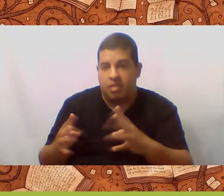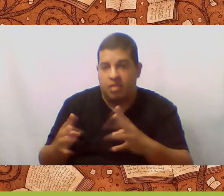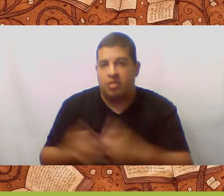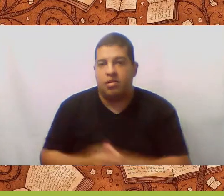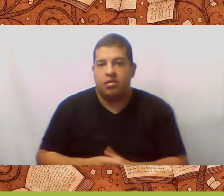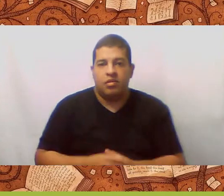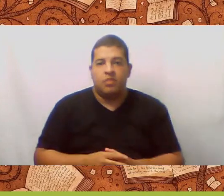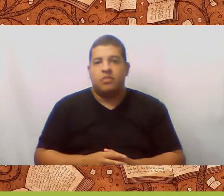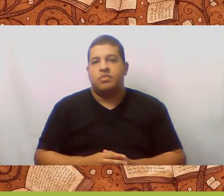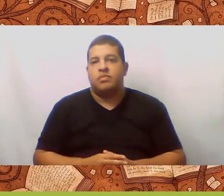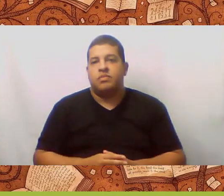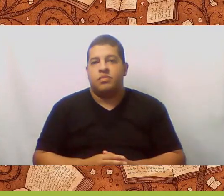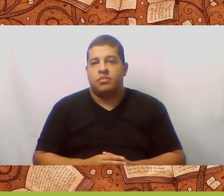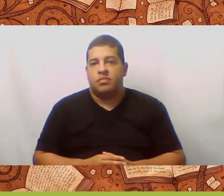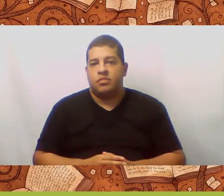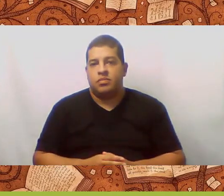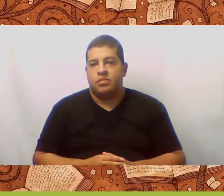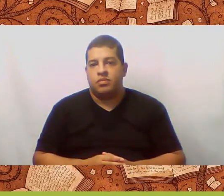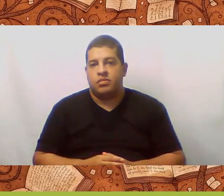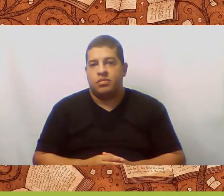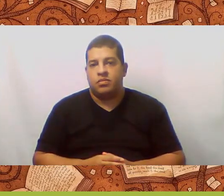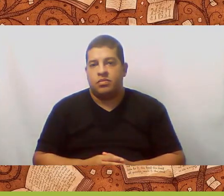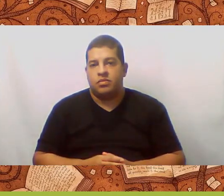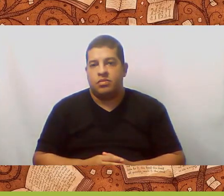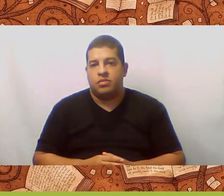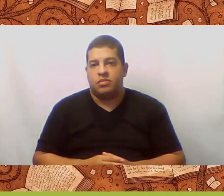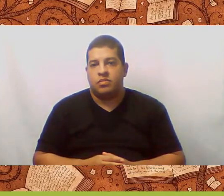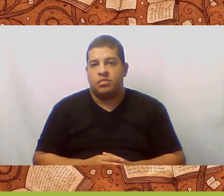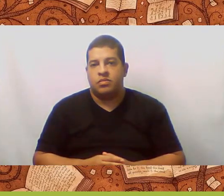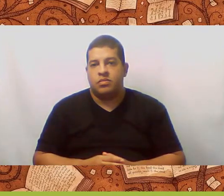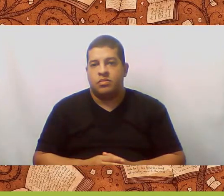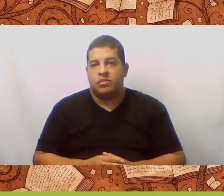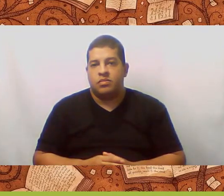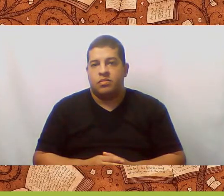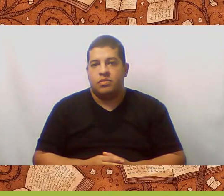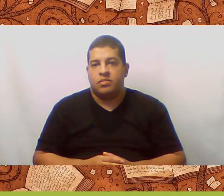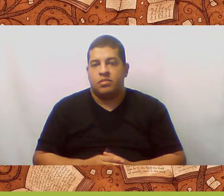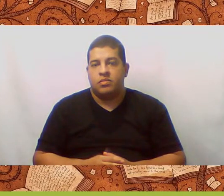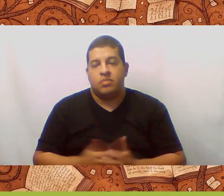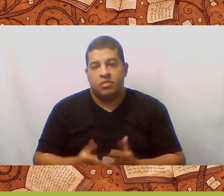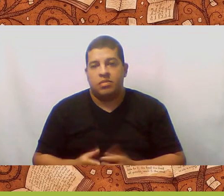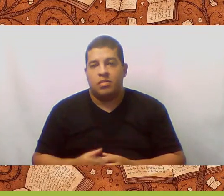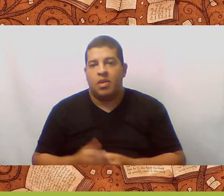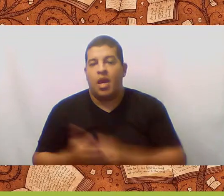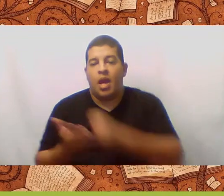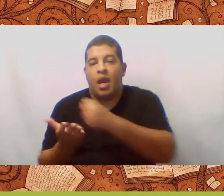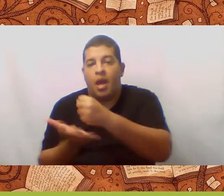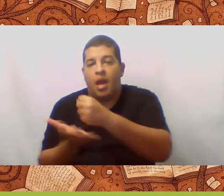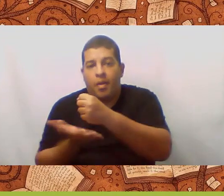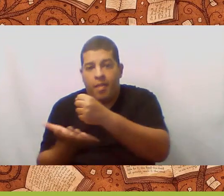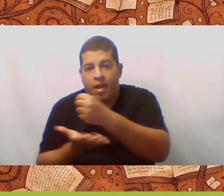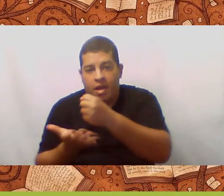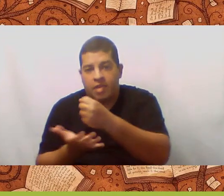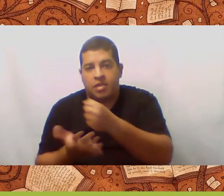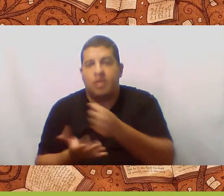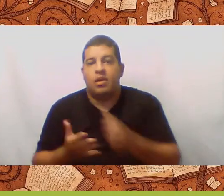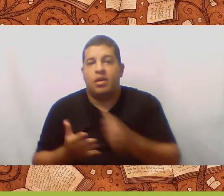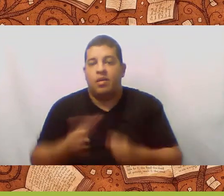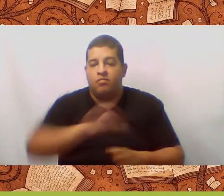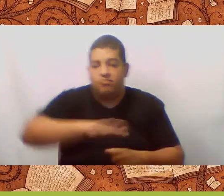né? Nas linhas de força, nas linhas de forças básicas da pedofilia, né?